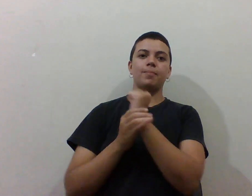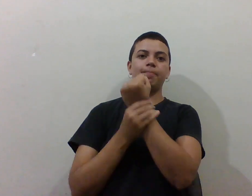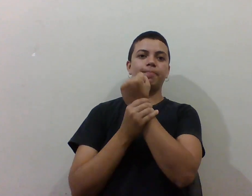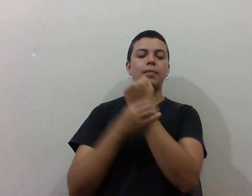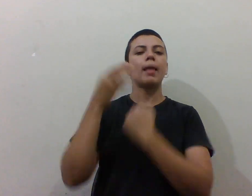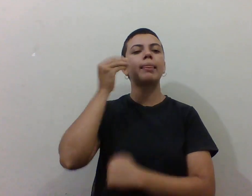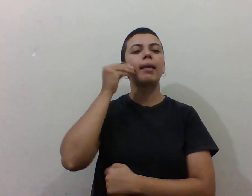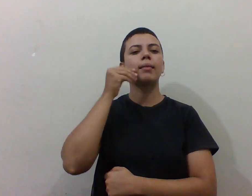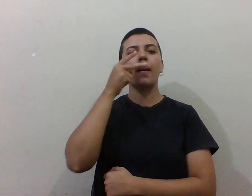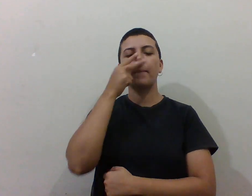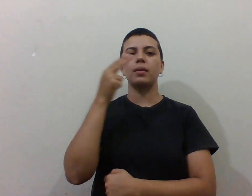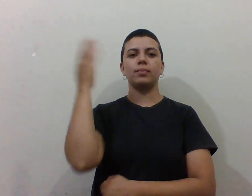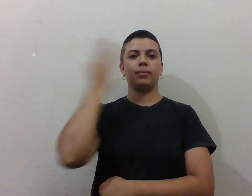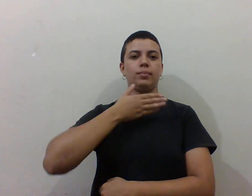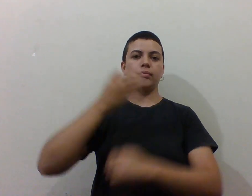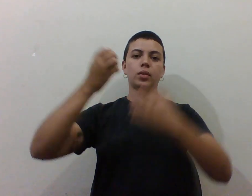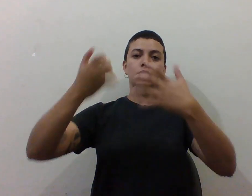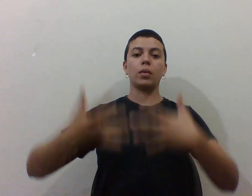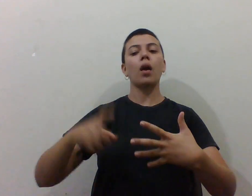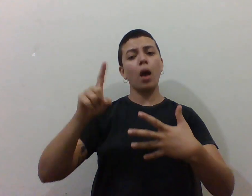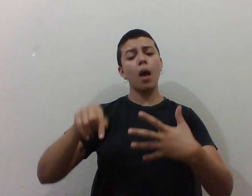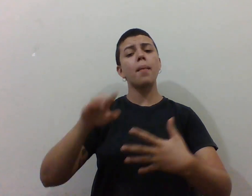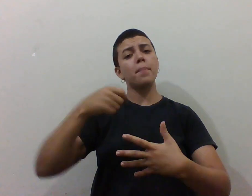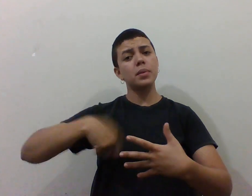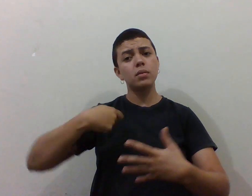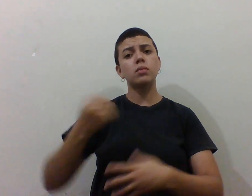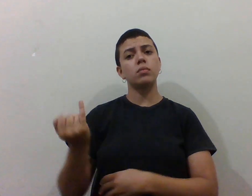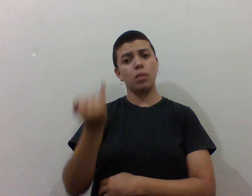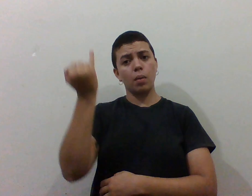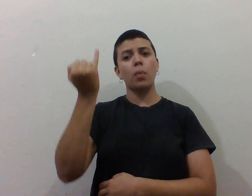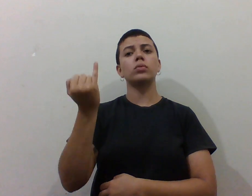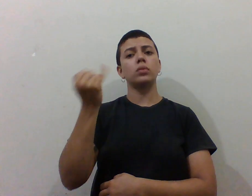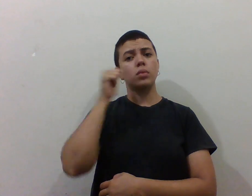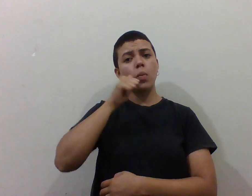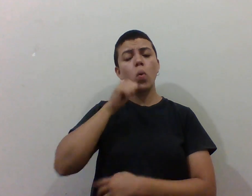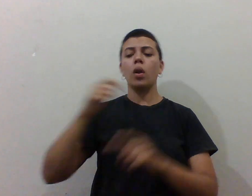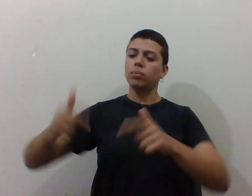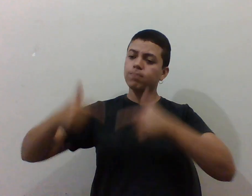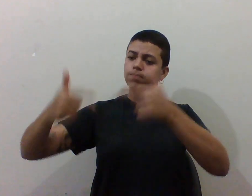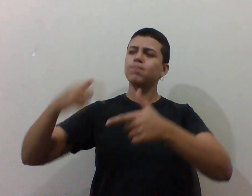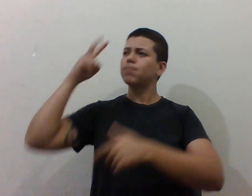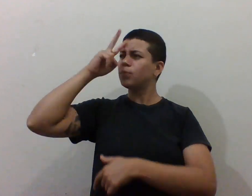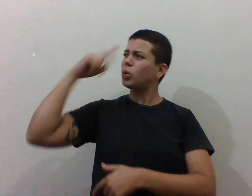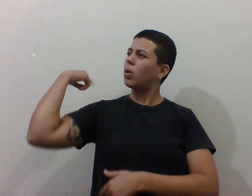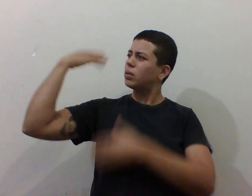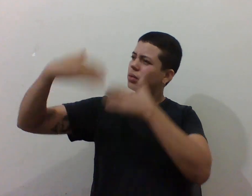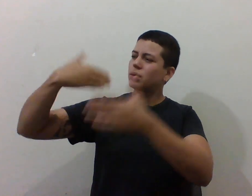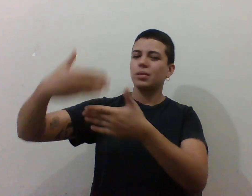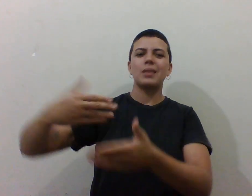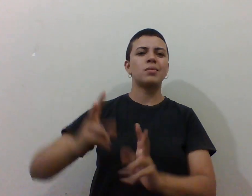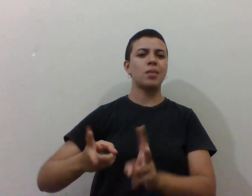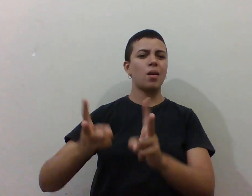explicar para as pessoas da importância desse reconhecimento específico. E aí eu trago aqui um exemplo muito didático.